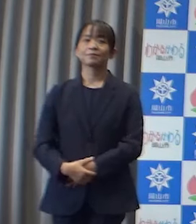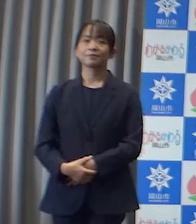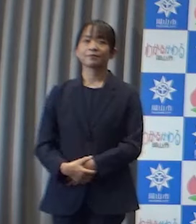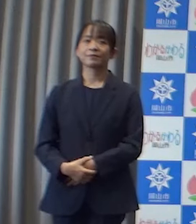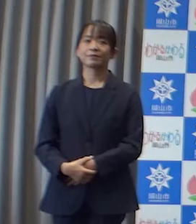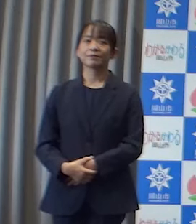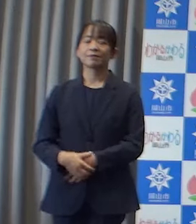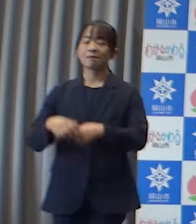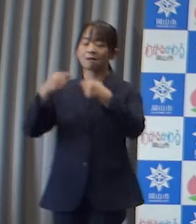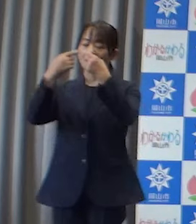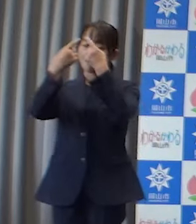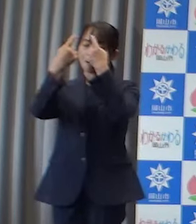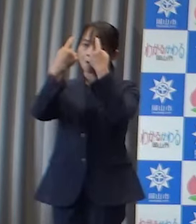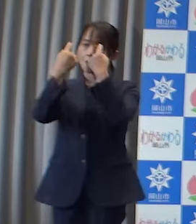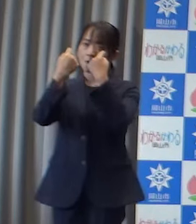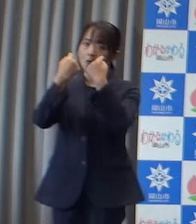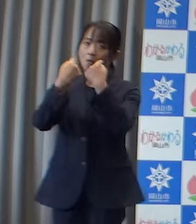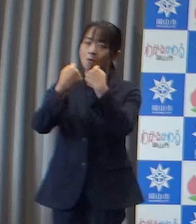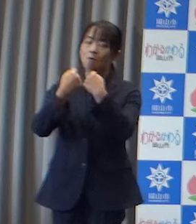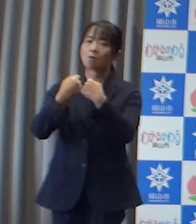まあ、個別の話が